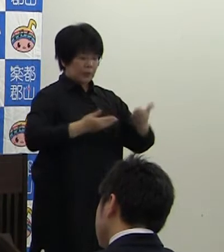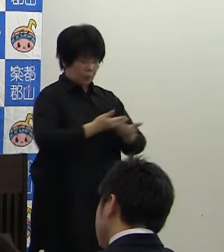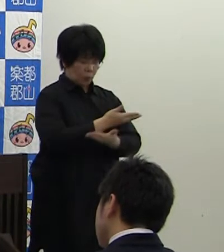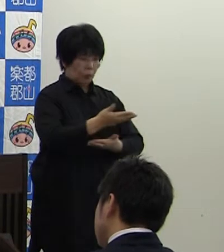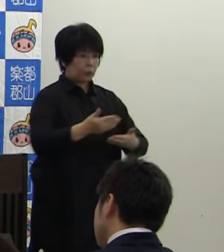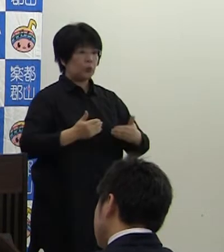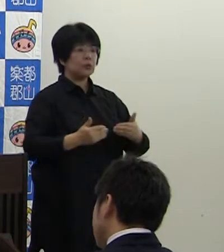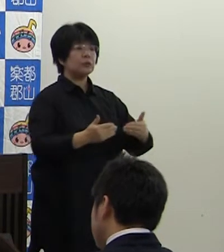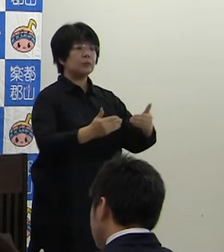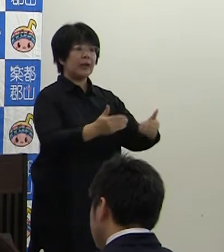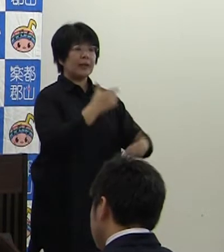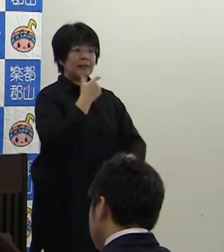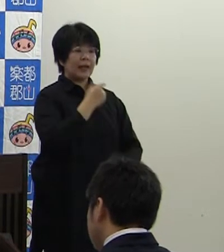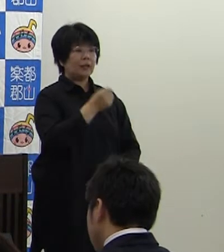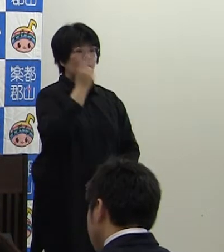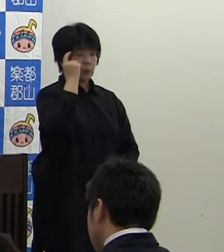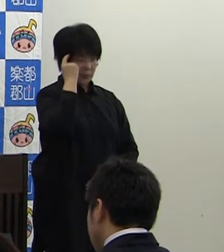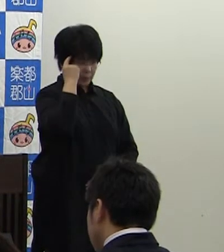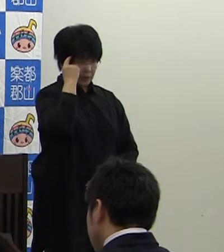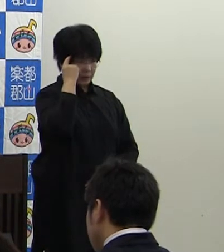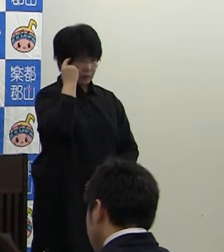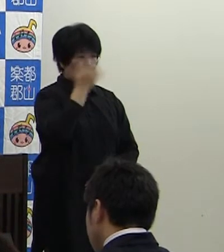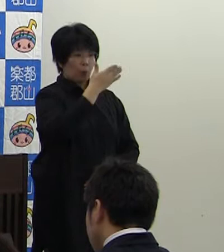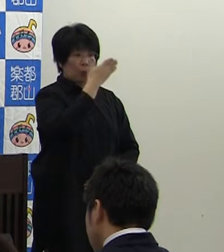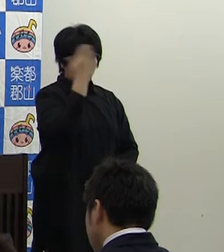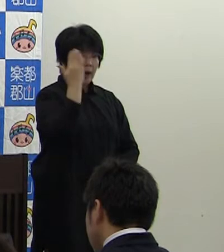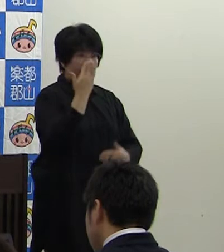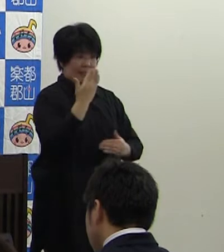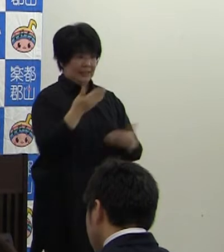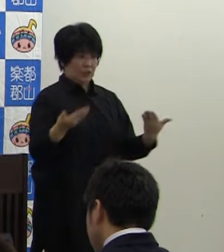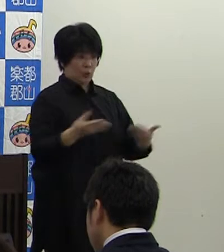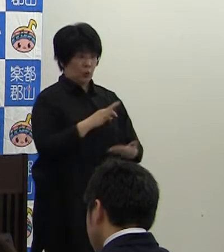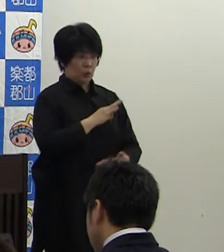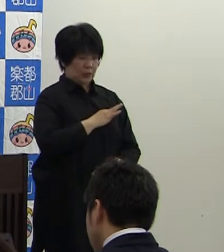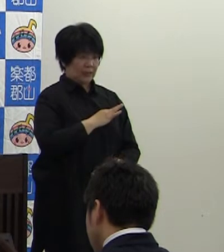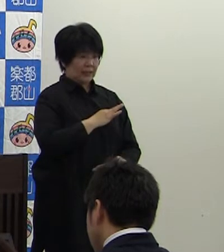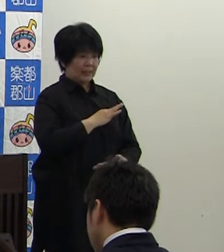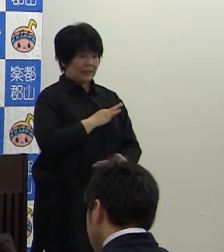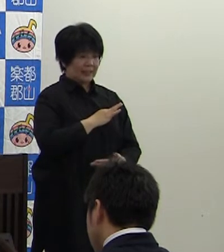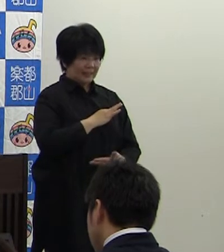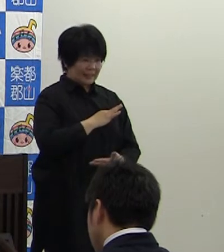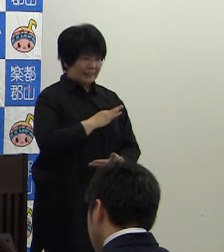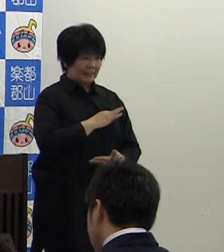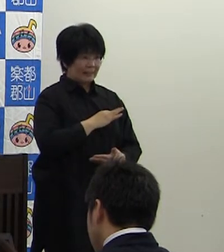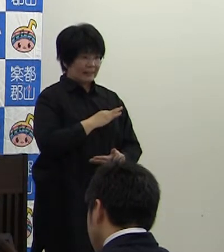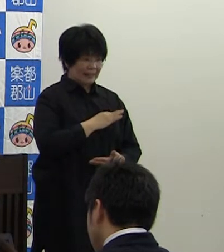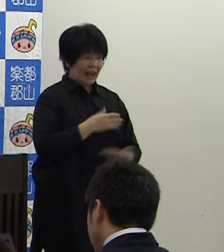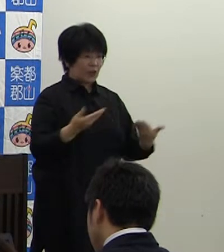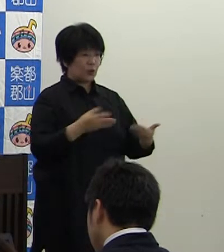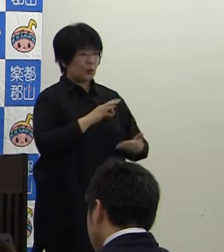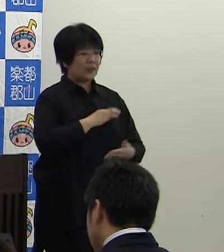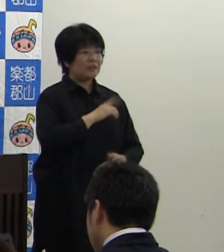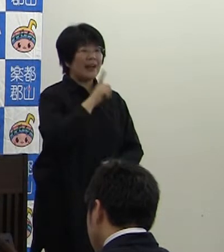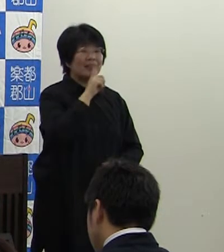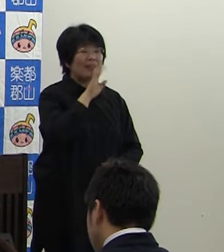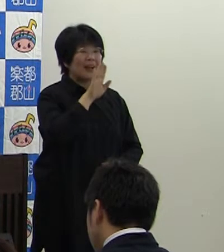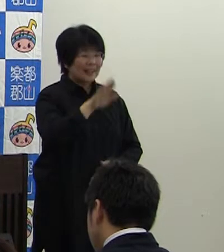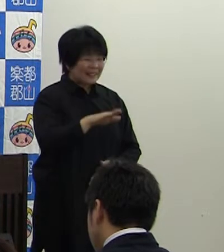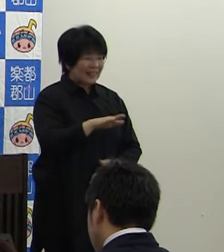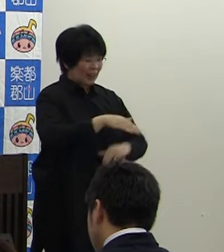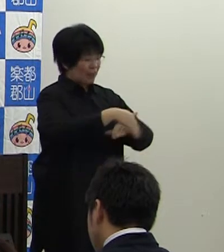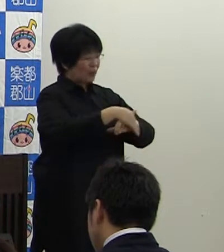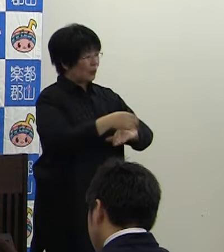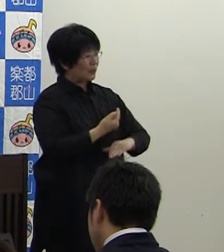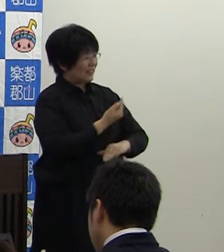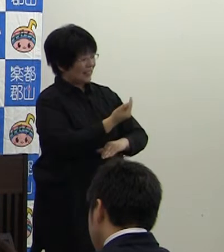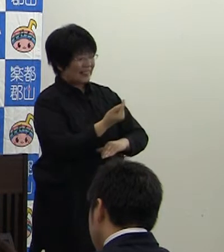ております。すでにですね、若手が覆面で各市町村の窓口に行ってですね、お互いに